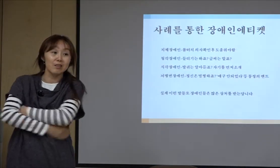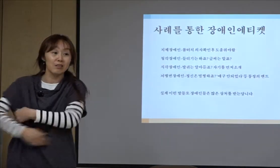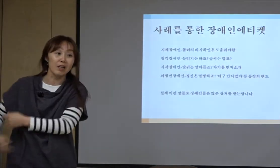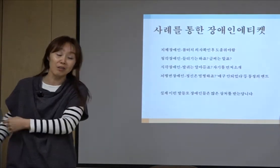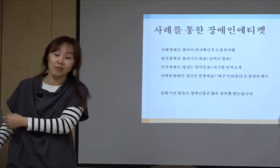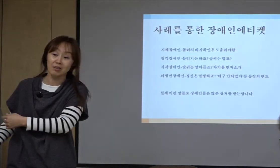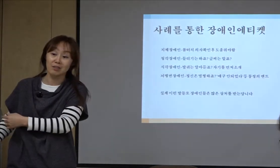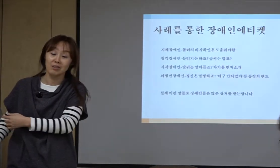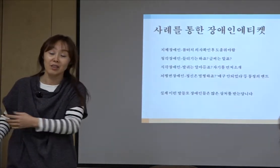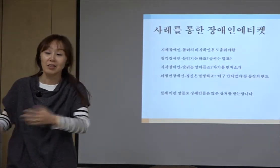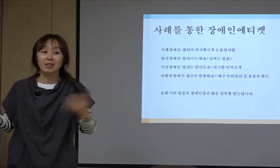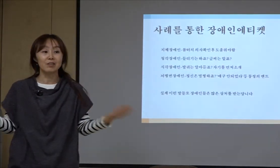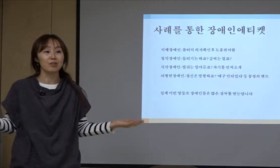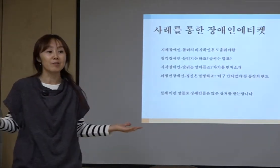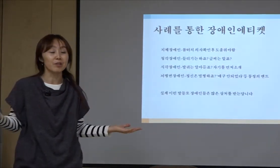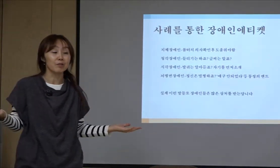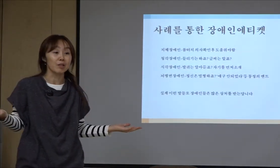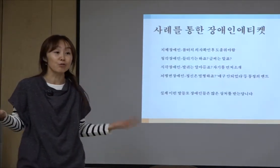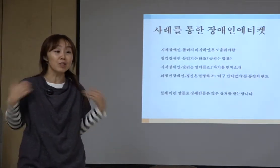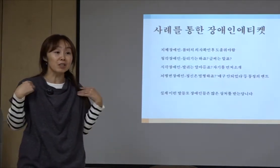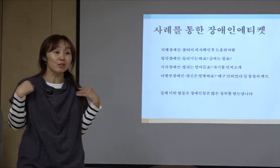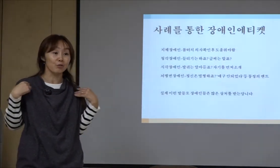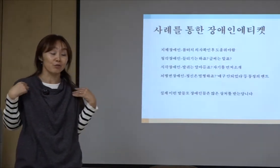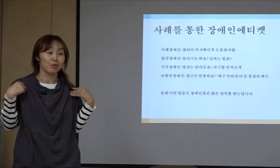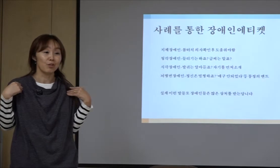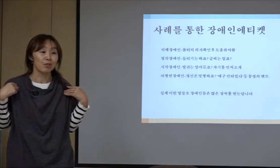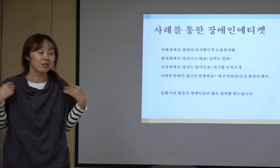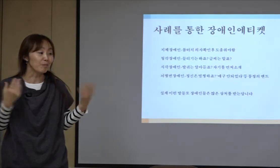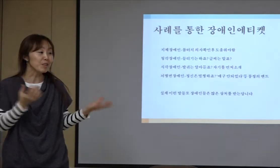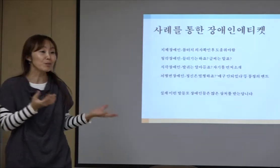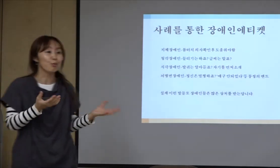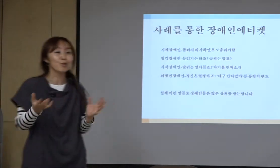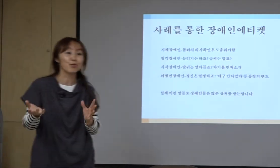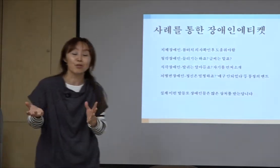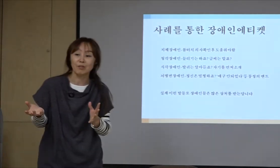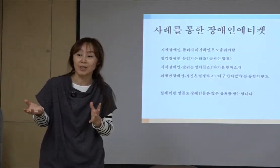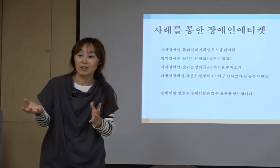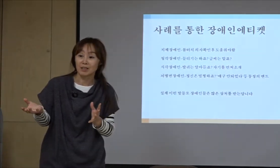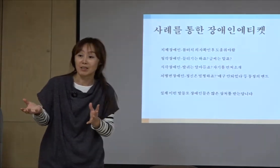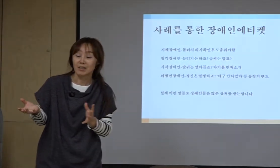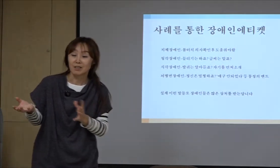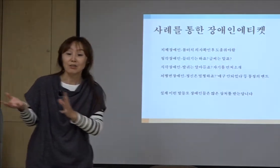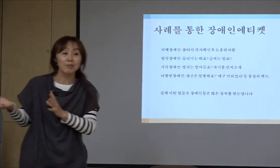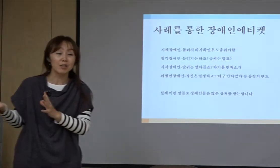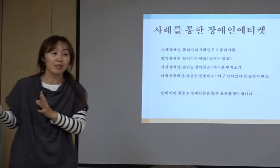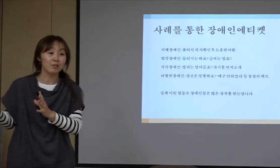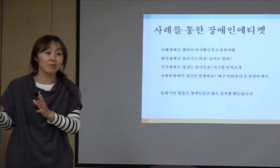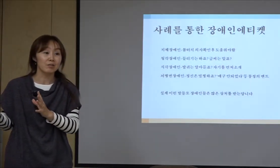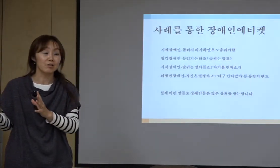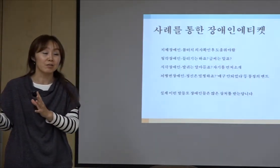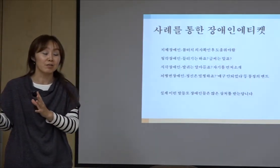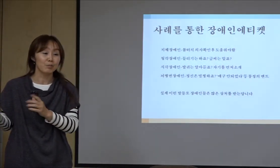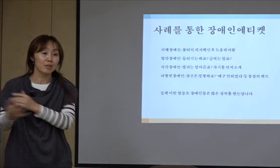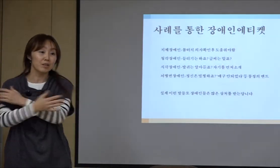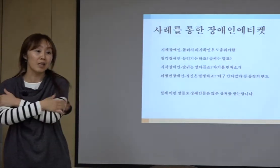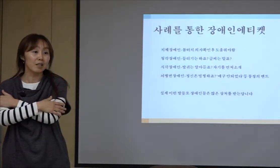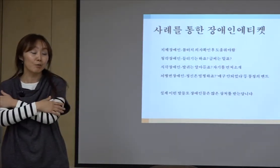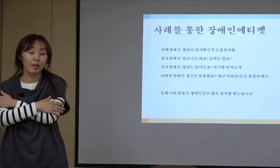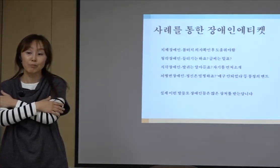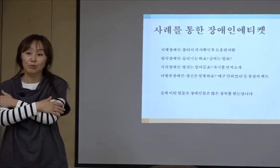이렇게 한 거예요. 그러니까 그 여자 입장에서는 되게 수치스러운, 남자는 도와준 거지만 여자 입장에서는 자기 몸에